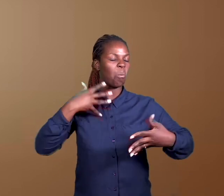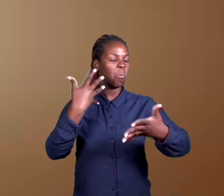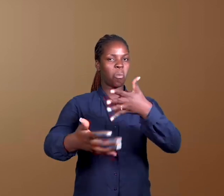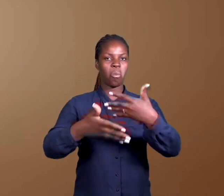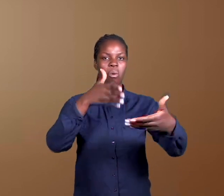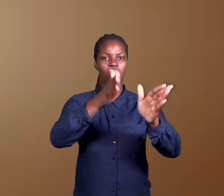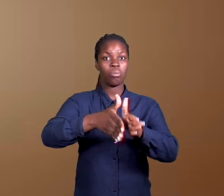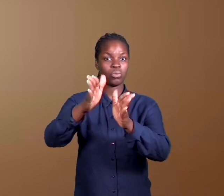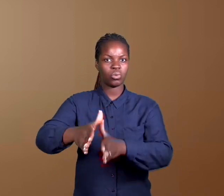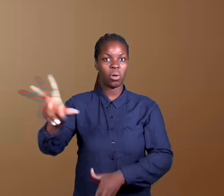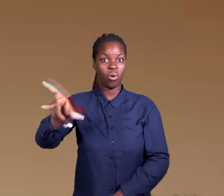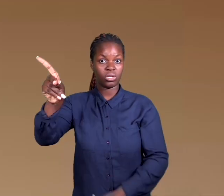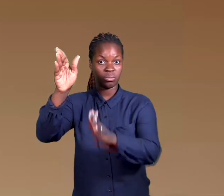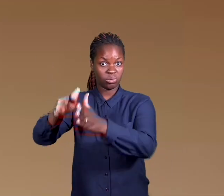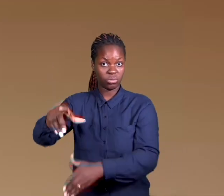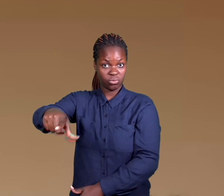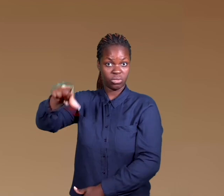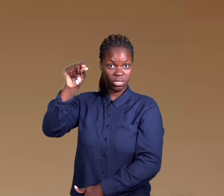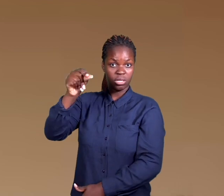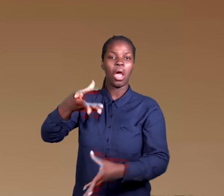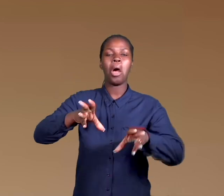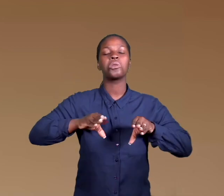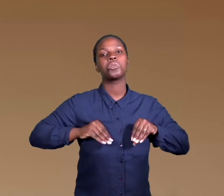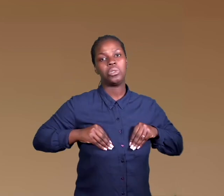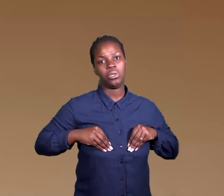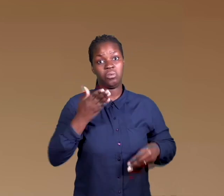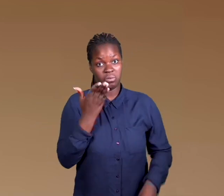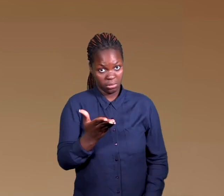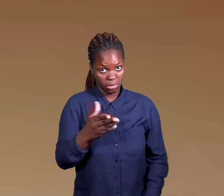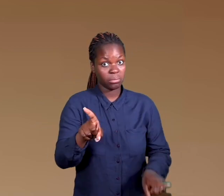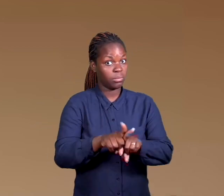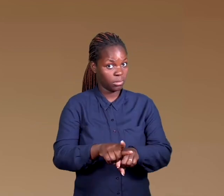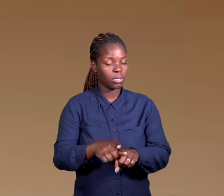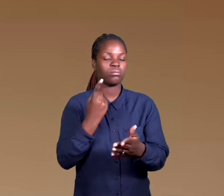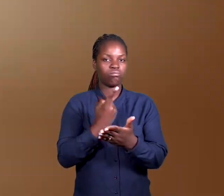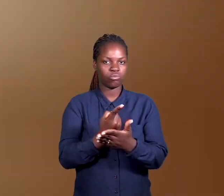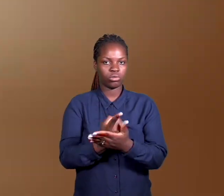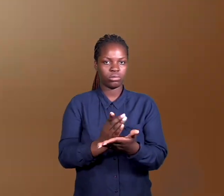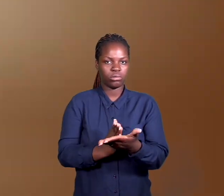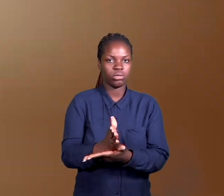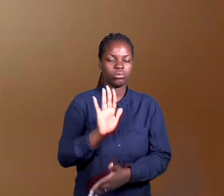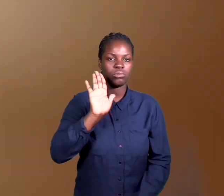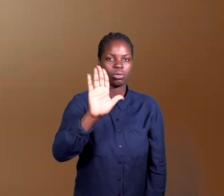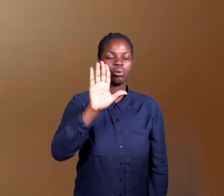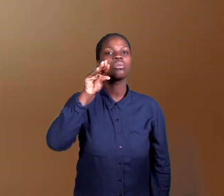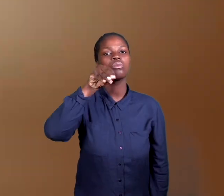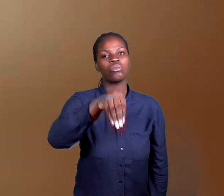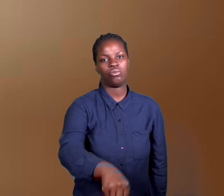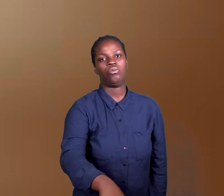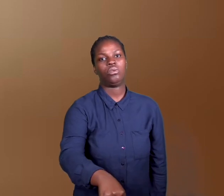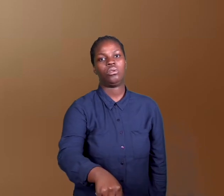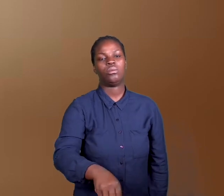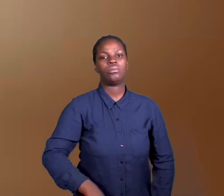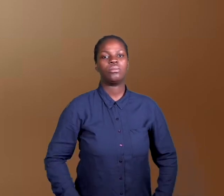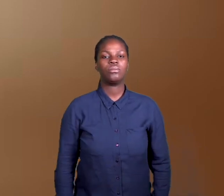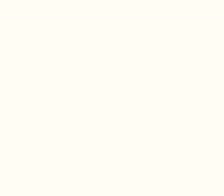qualquer candidato escolhido por outros eleitores é o seu preferido. Exerça seu